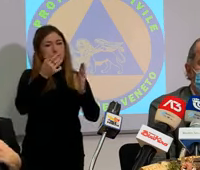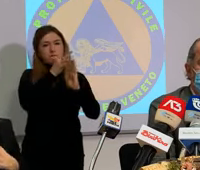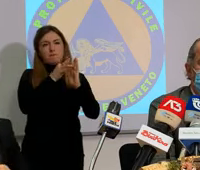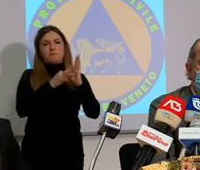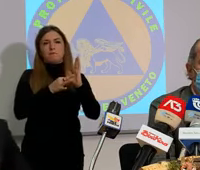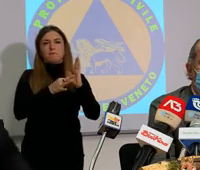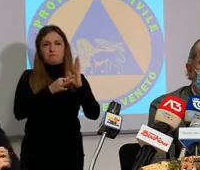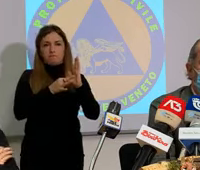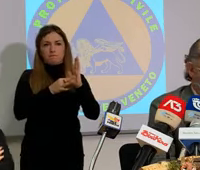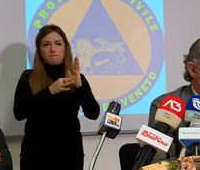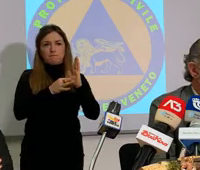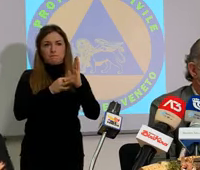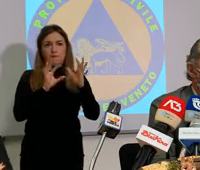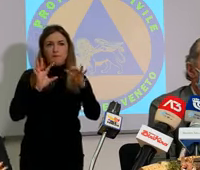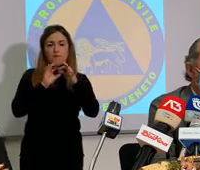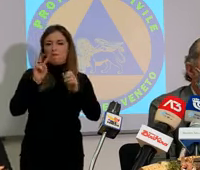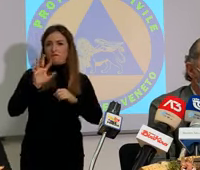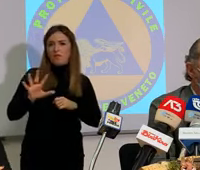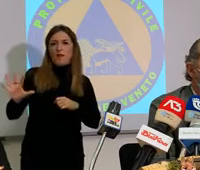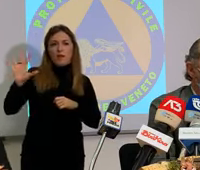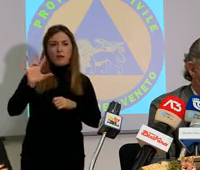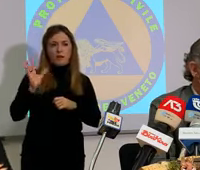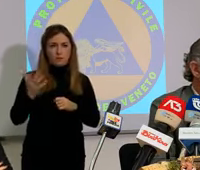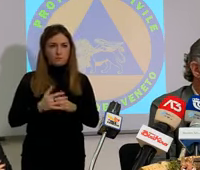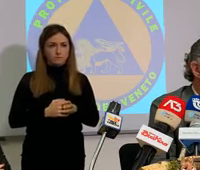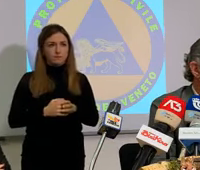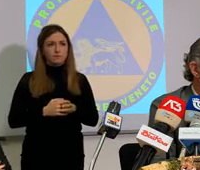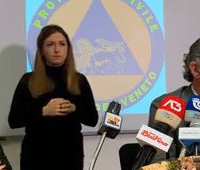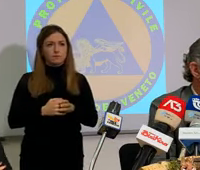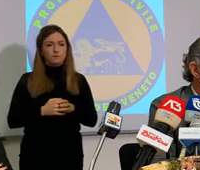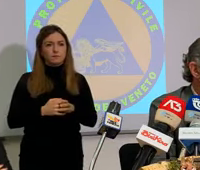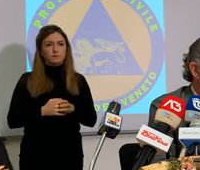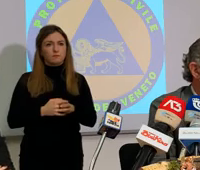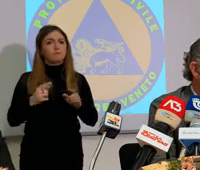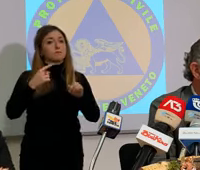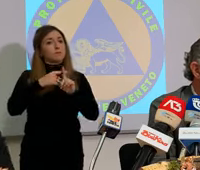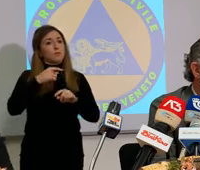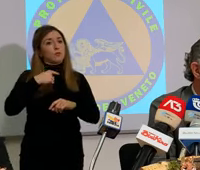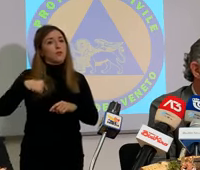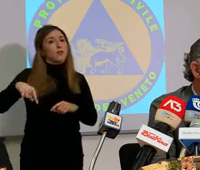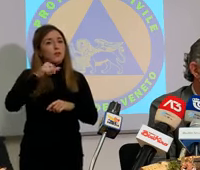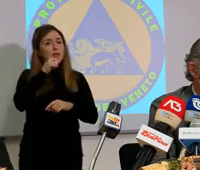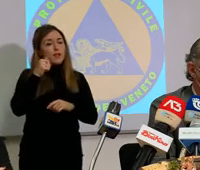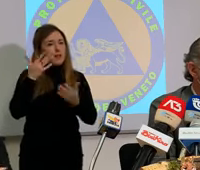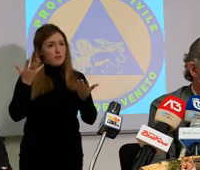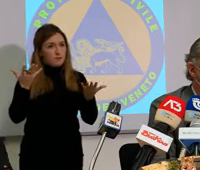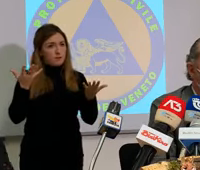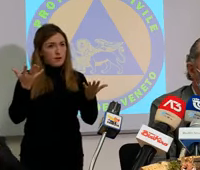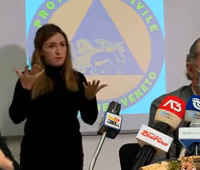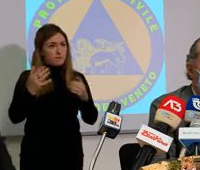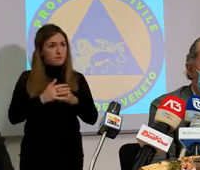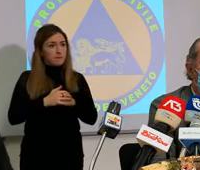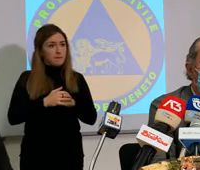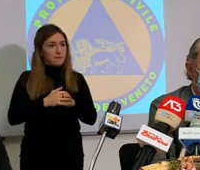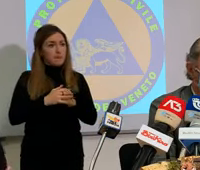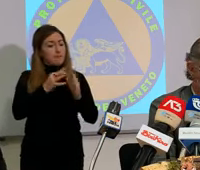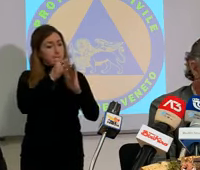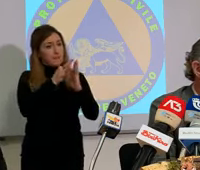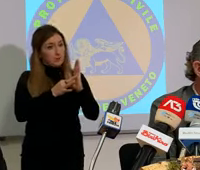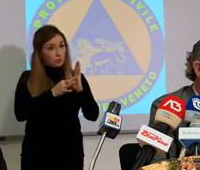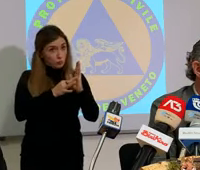e ho anche detto guardate noi abbiamo anche necessità di capire se si chiude sta partita nazionale se non le adottiamo